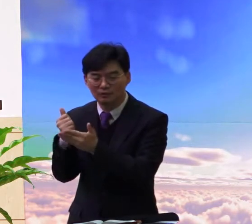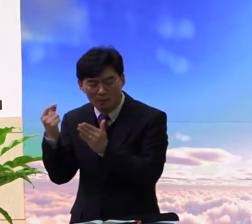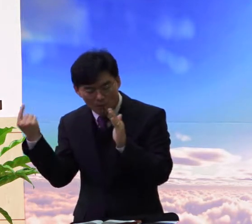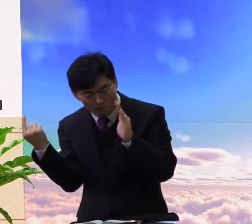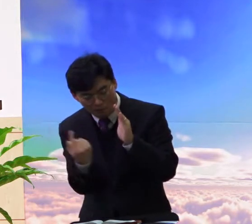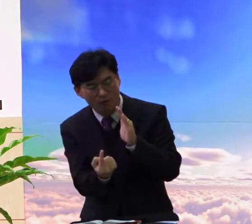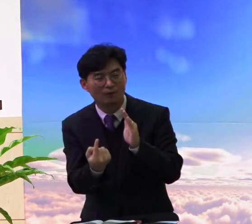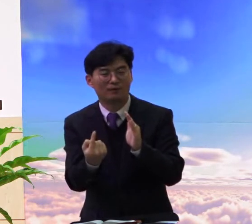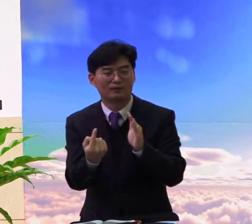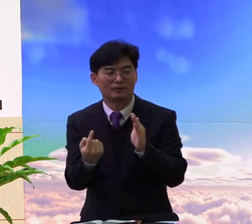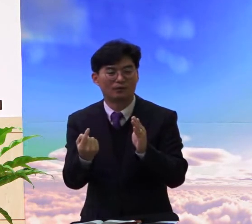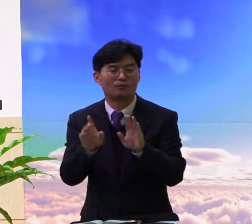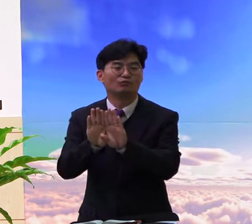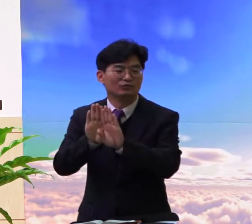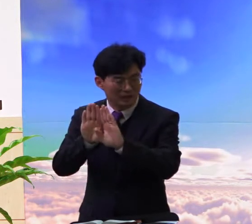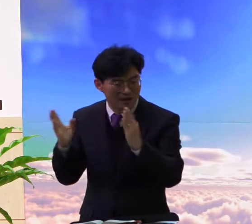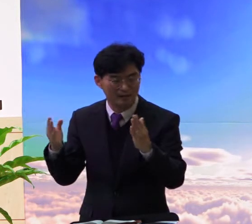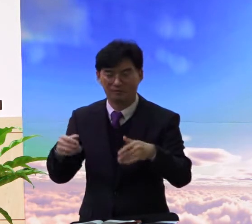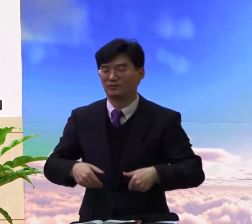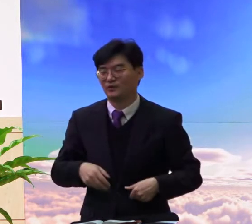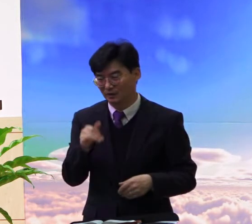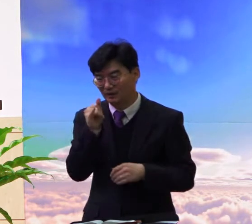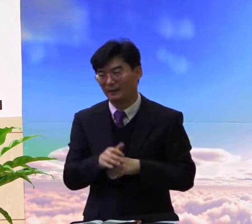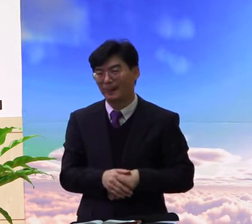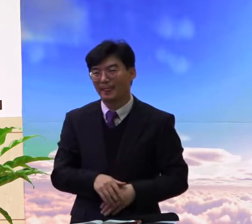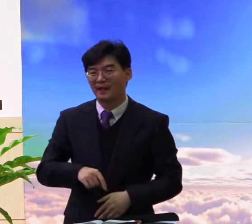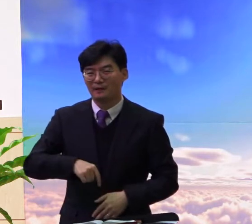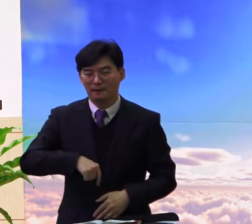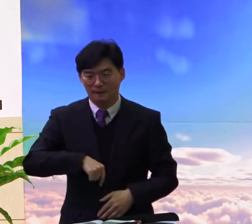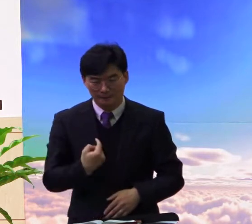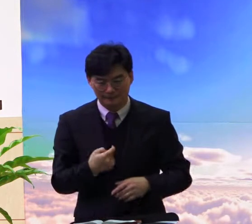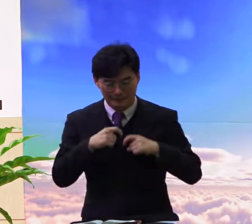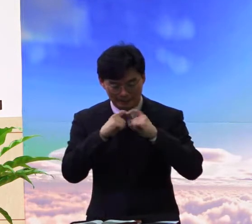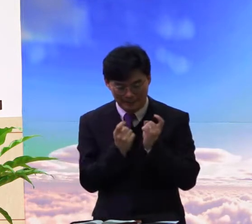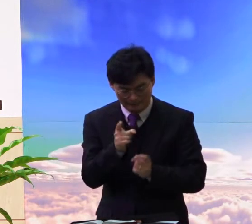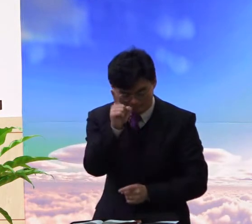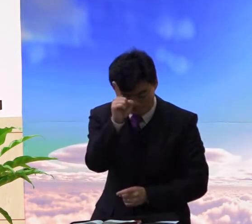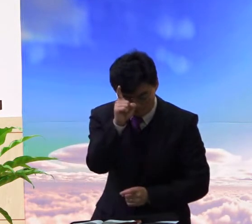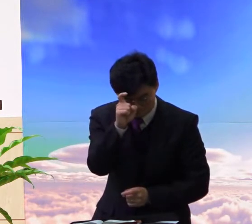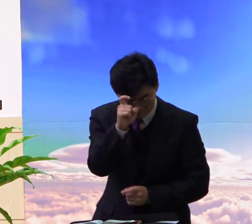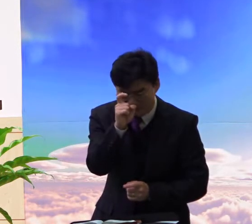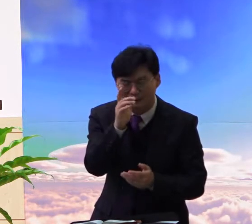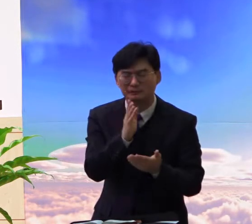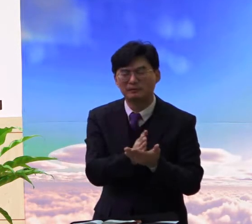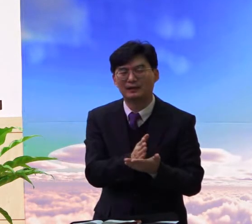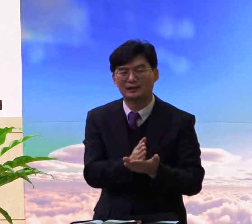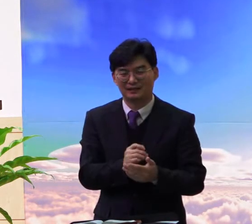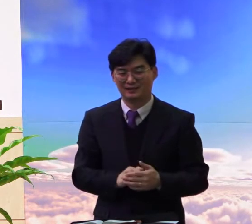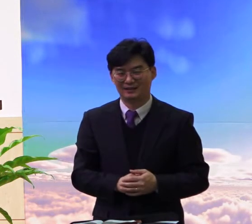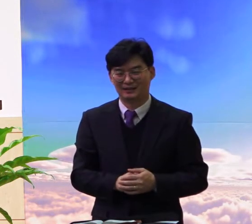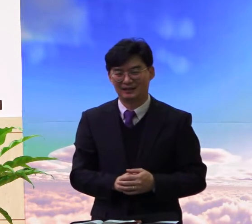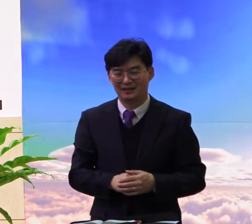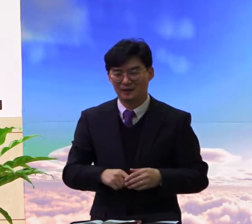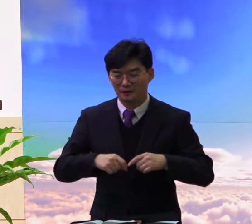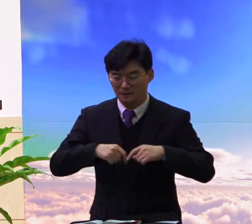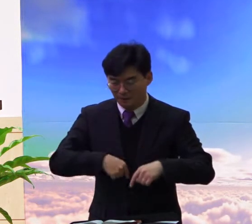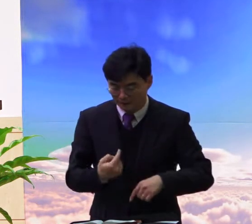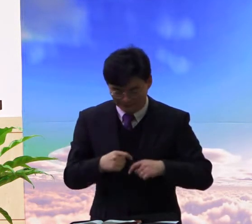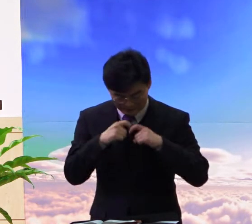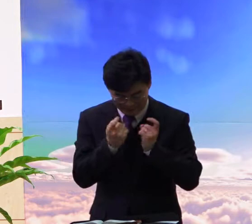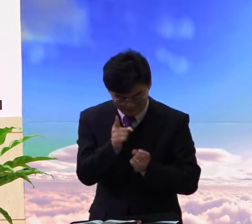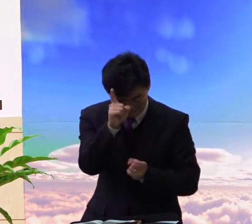누구에게도 내 마음을 열지 않고 혼자만 이기적으로 살았던 그 마음들을 다 찢어버리고 하나님께 나아가는